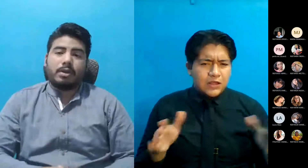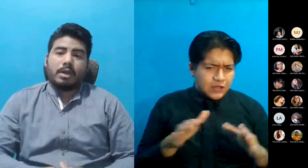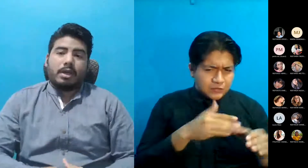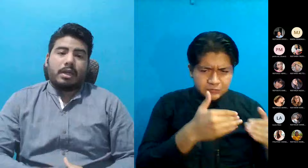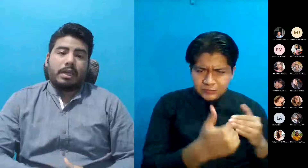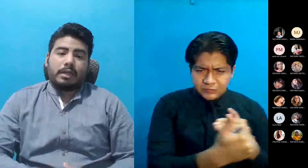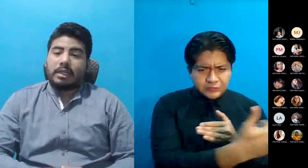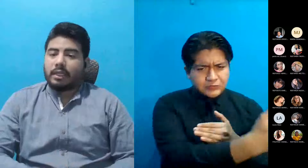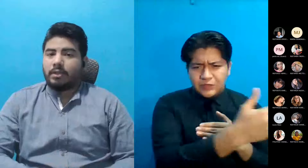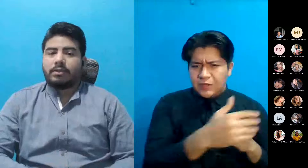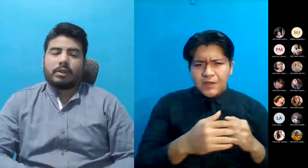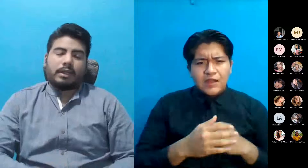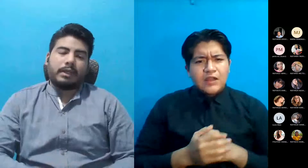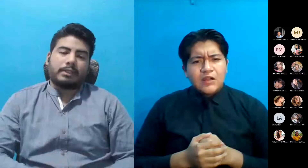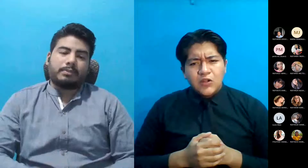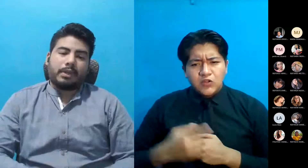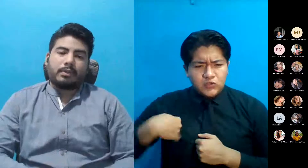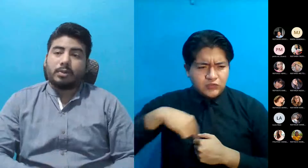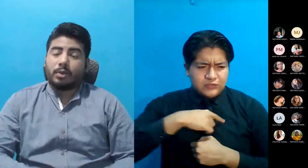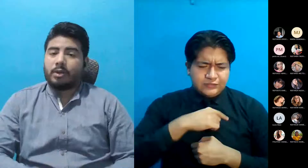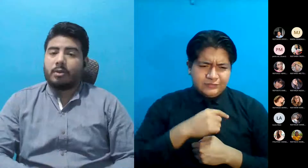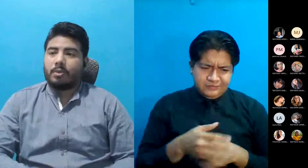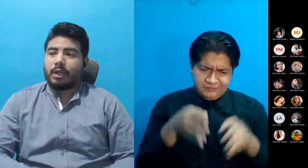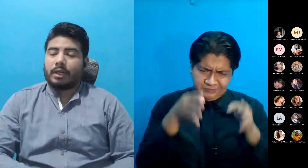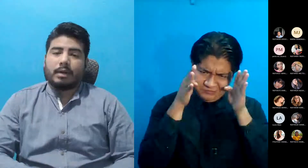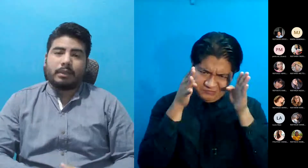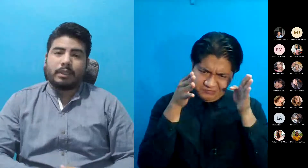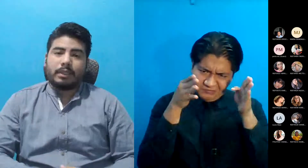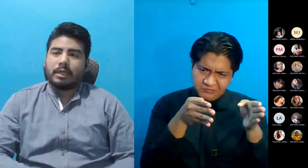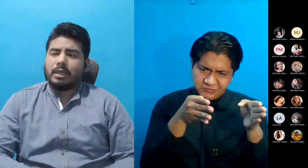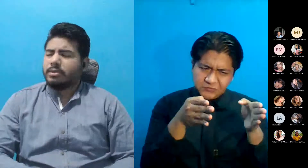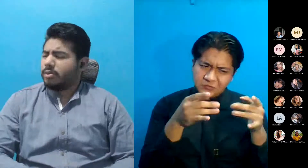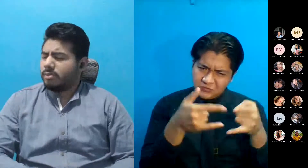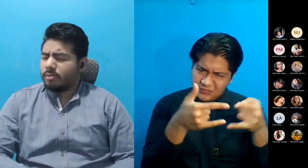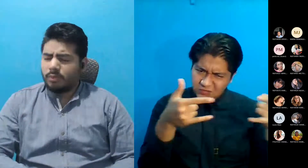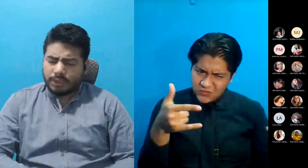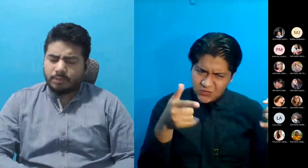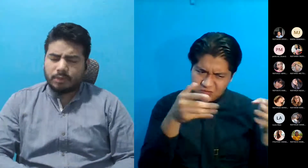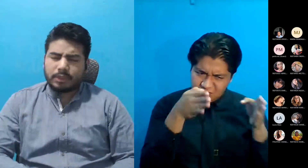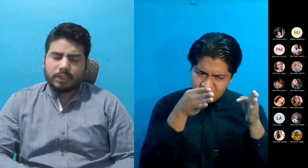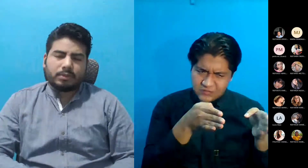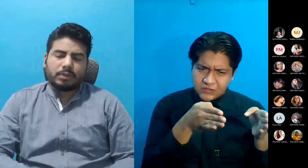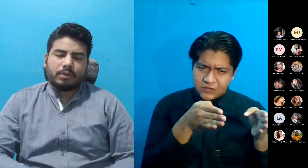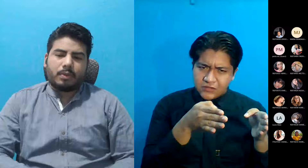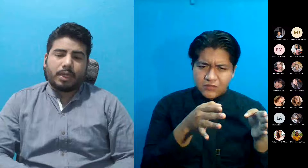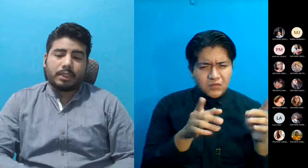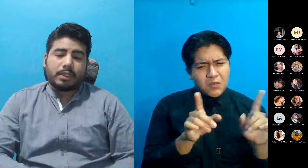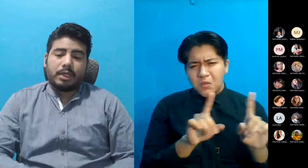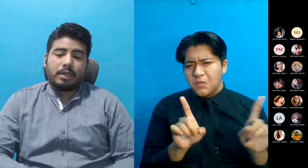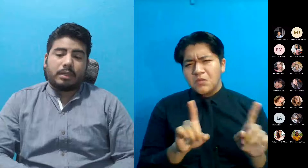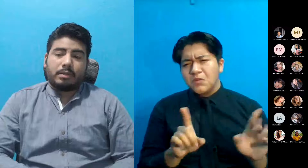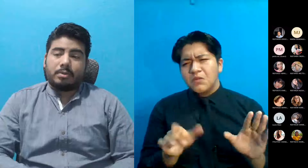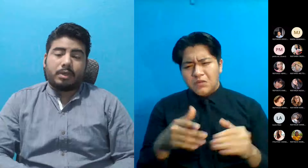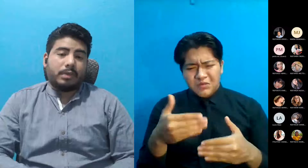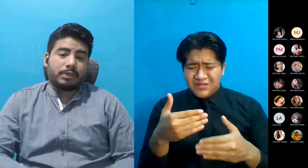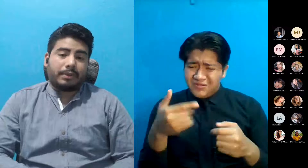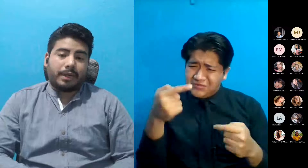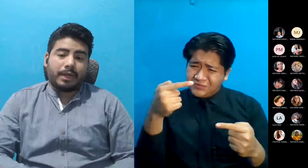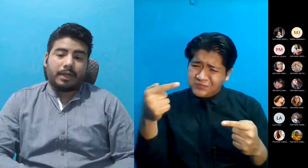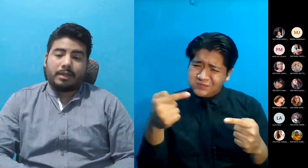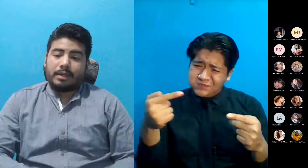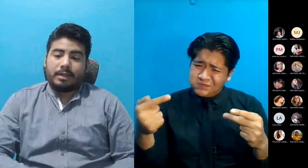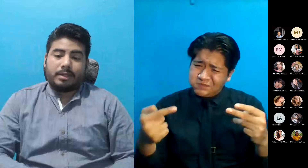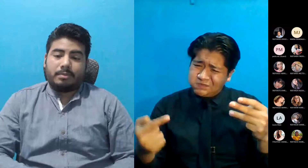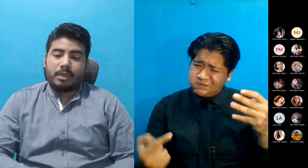estamos siendo rígidos en el aspecto histórico, porque realmente son muchísimos datos de los cuales